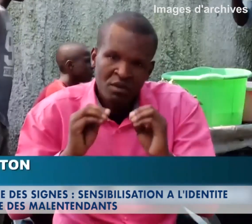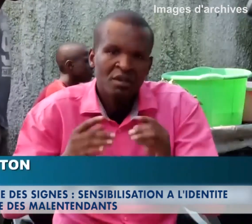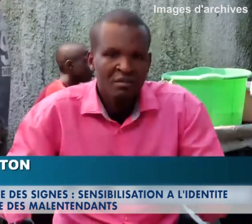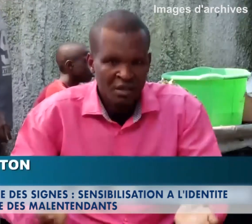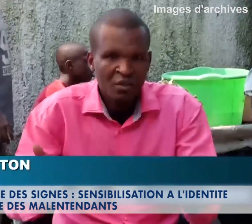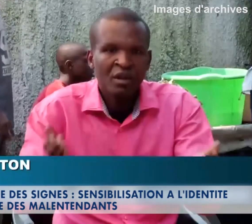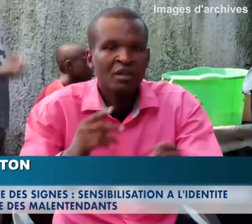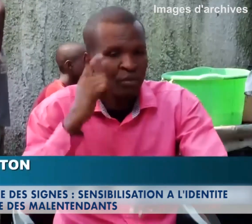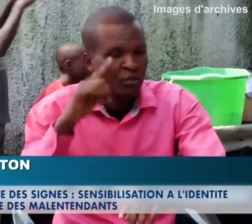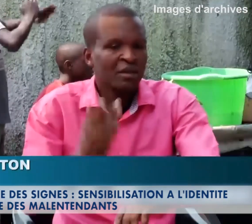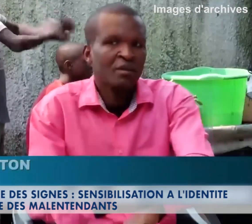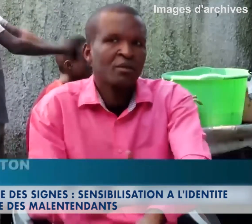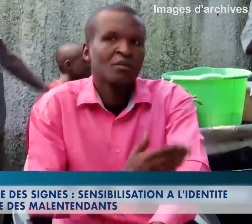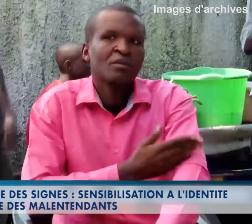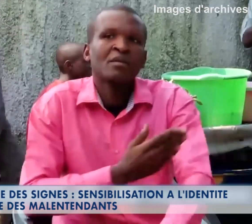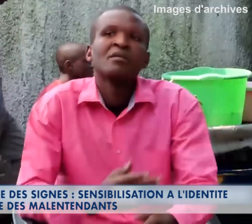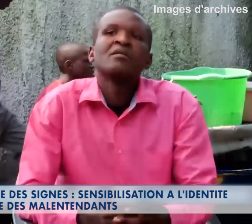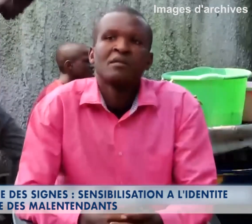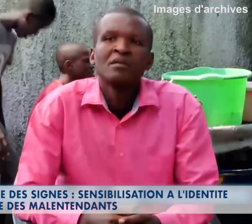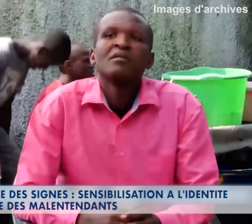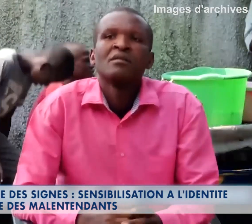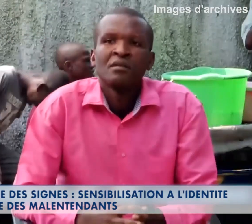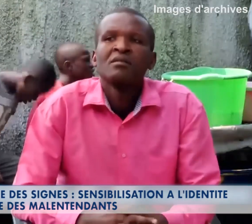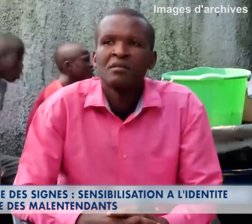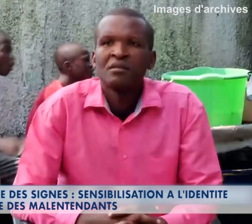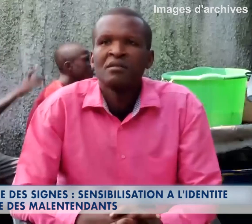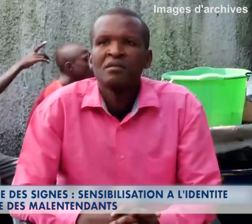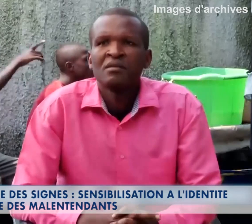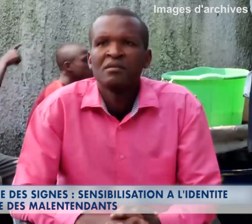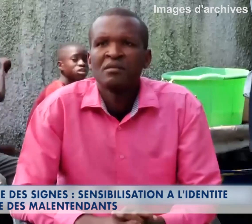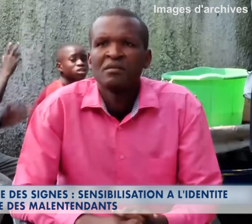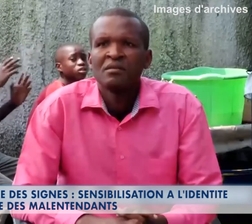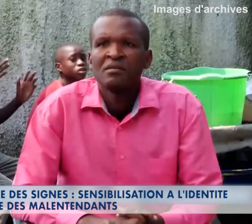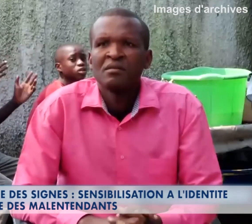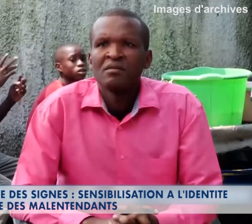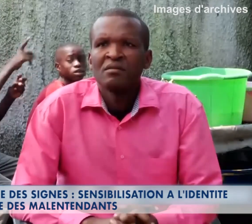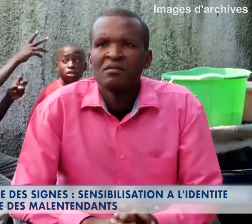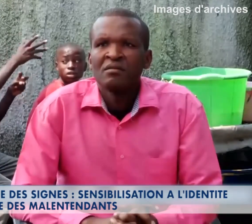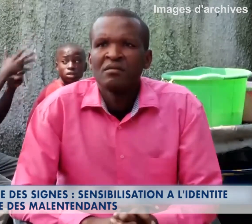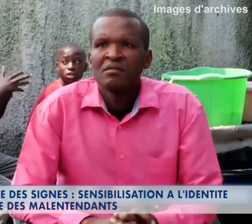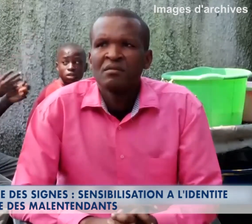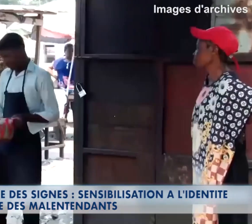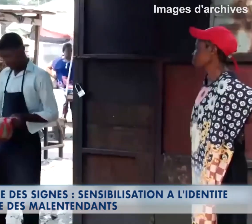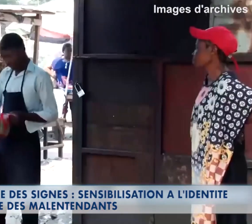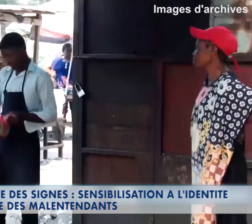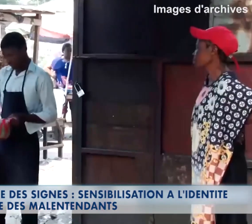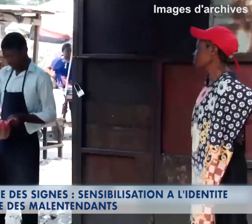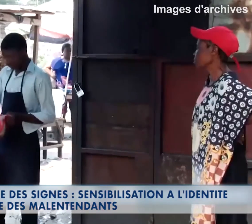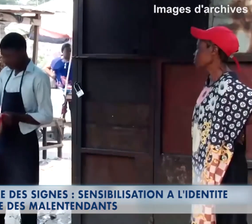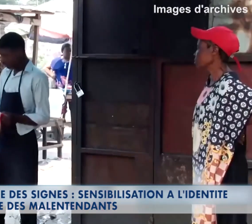travail. On veut bien encourager les sourds pour qu'ils avancent, mais on est face à beaucoup de difficultés. Le choix